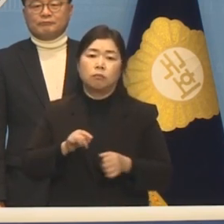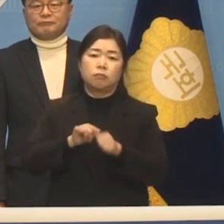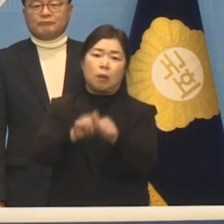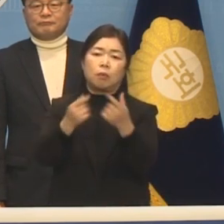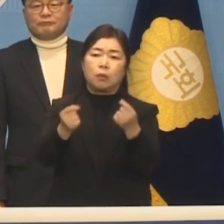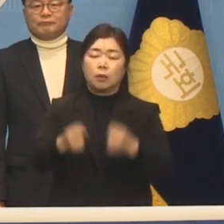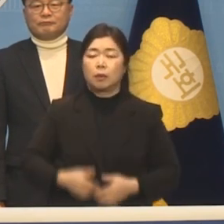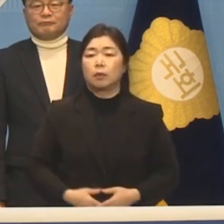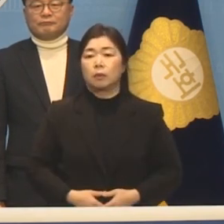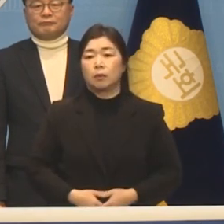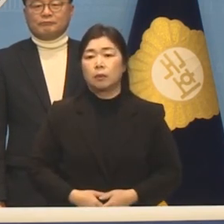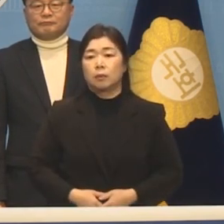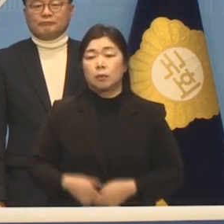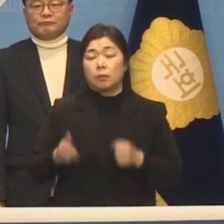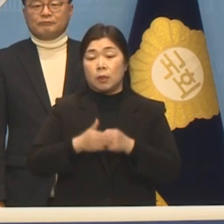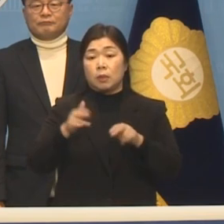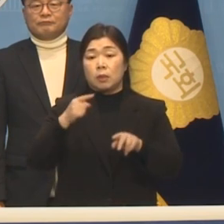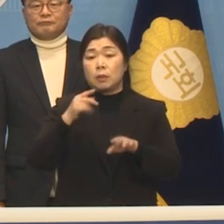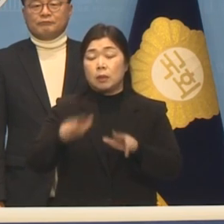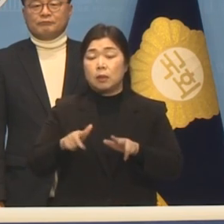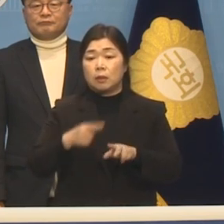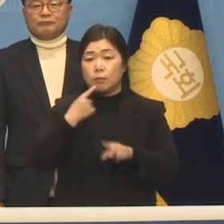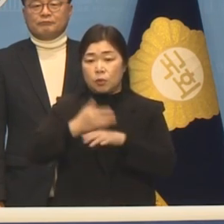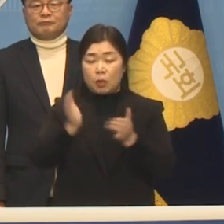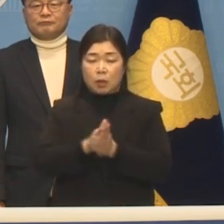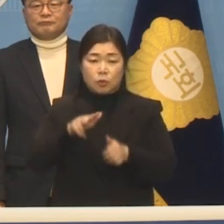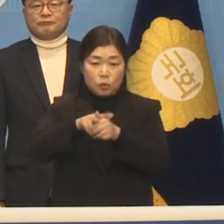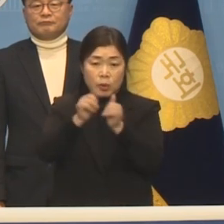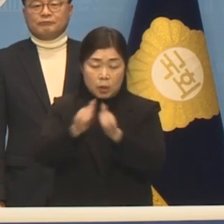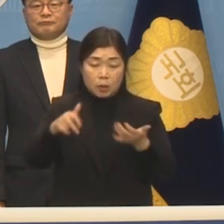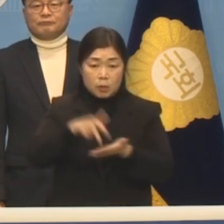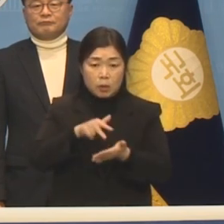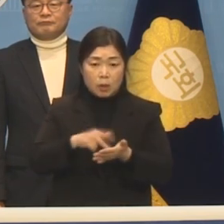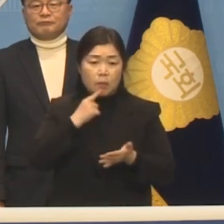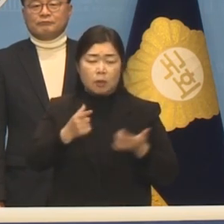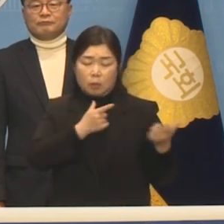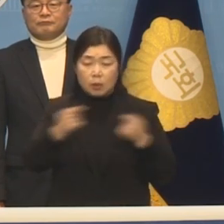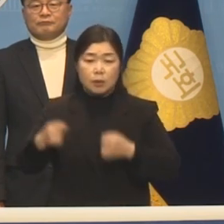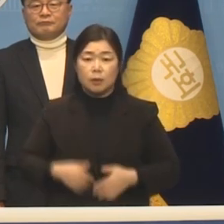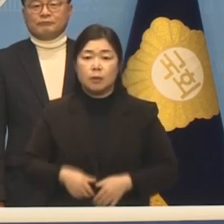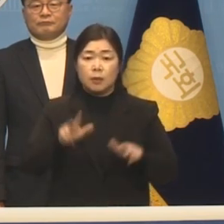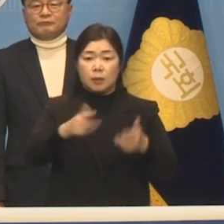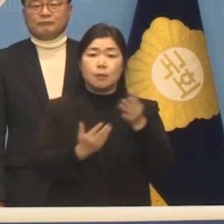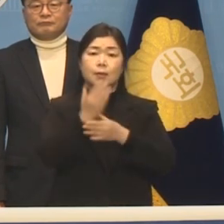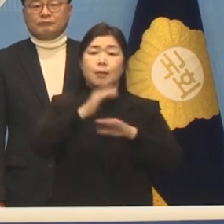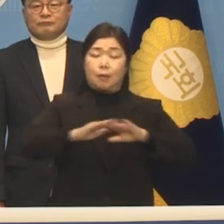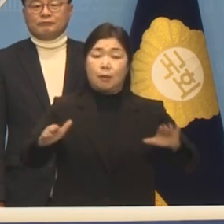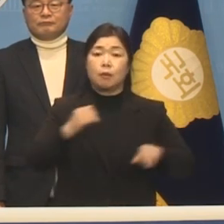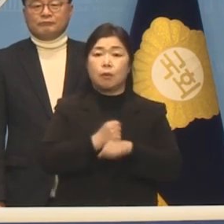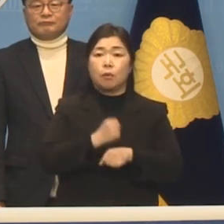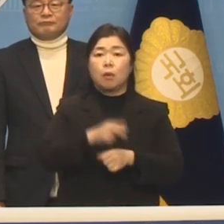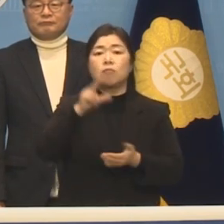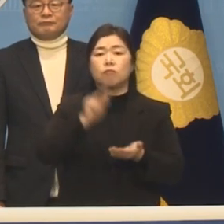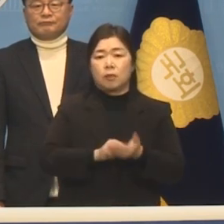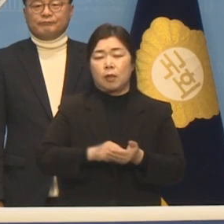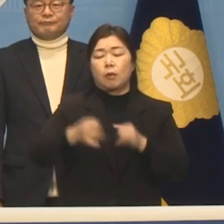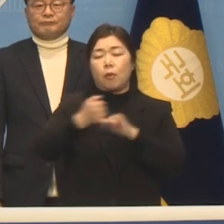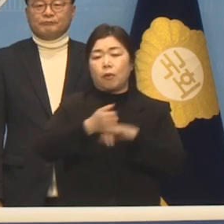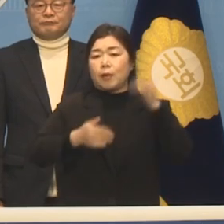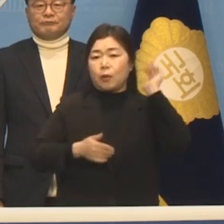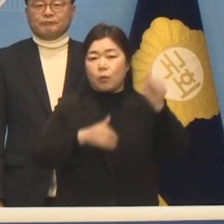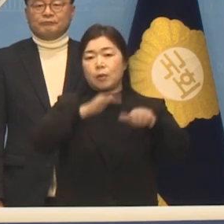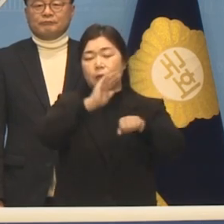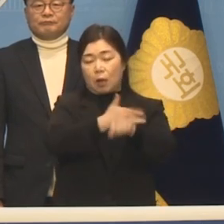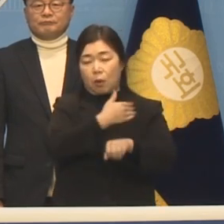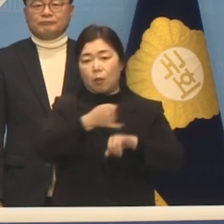카이스트 구성원 여기 계신 더불어민주당 출마자분들은 모두 한 목소리로 반드시 이 사태를 해결하고 이 문제에 대해서 반드시 대통령